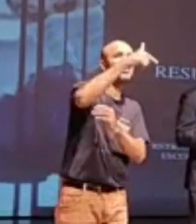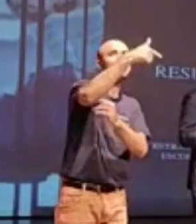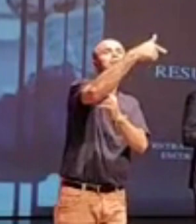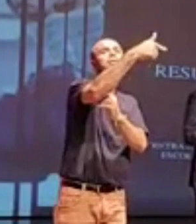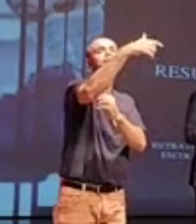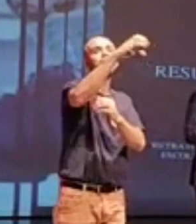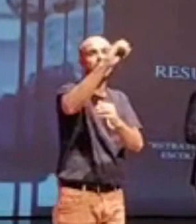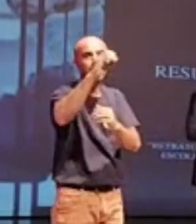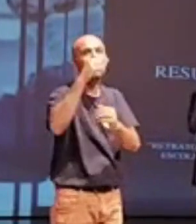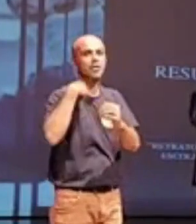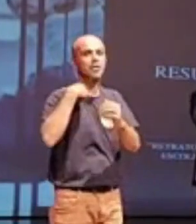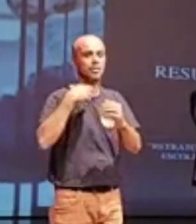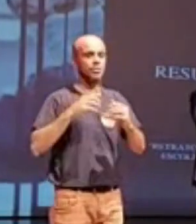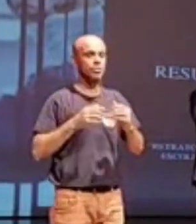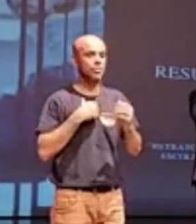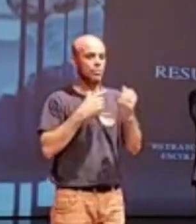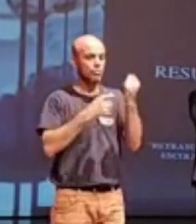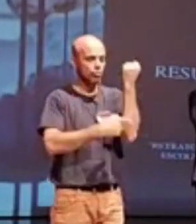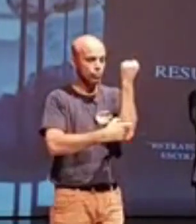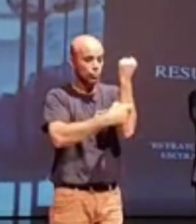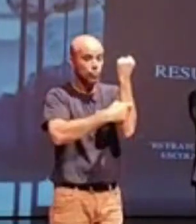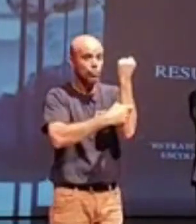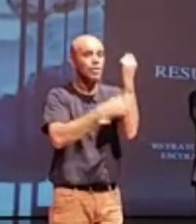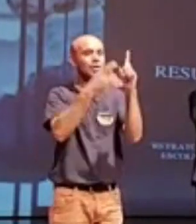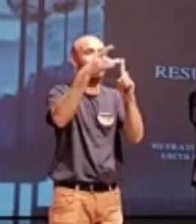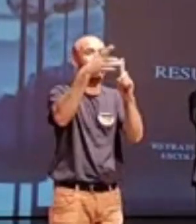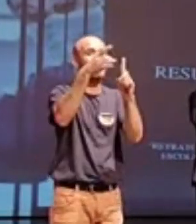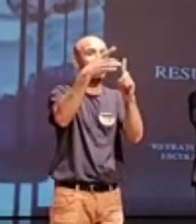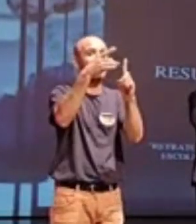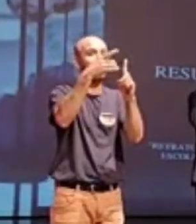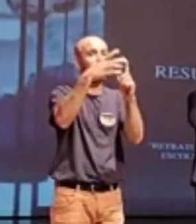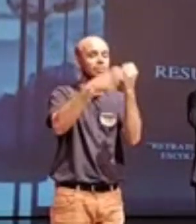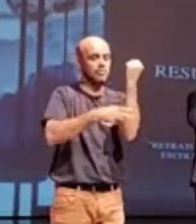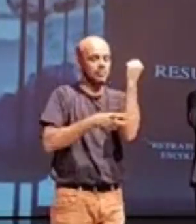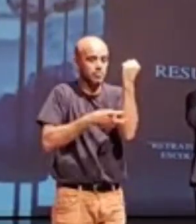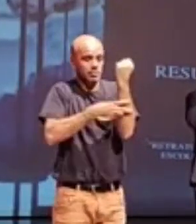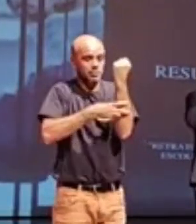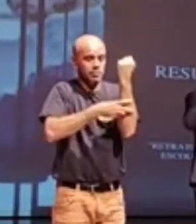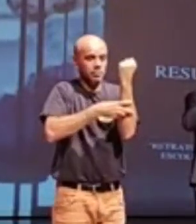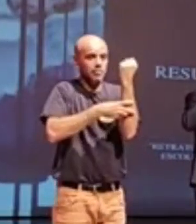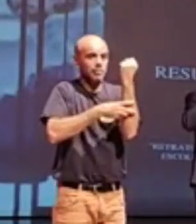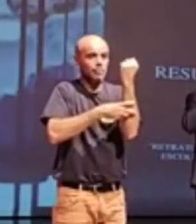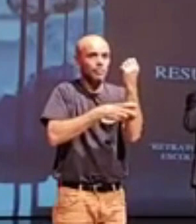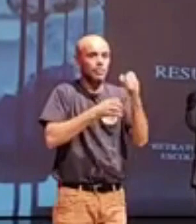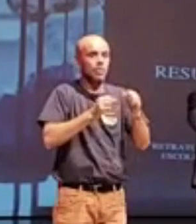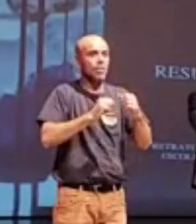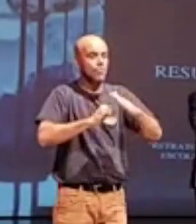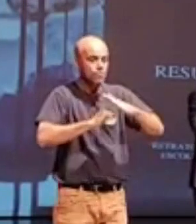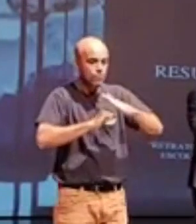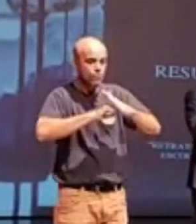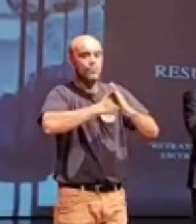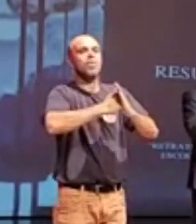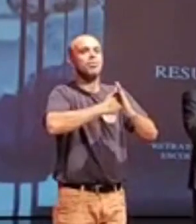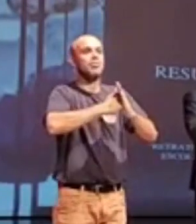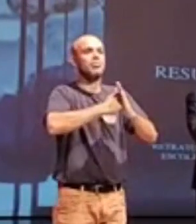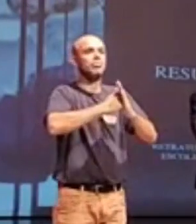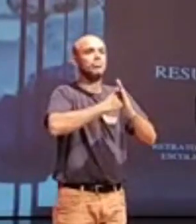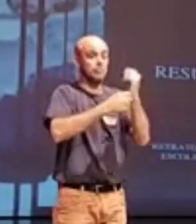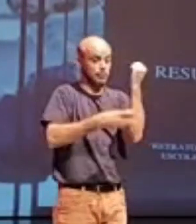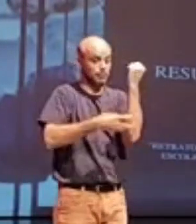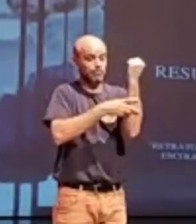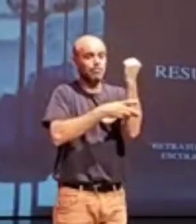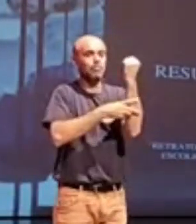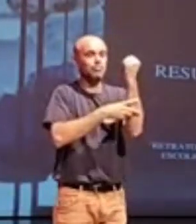a haste de Arrington, que é uma haste que, além de corrigir, segura um pouco a sua fixação. Aumentou ainda mais a fixação